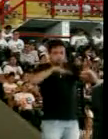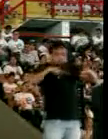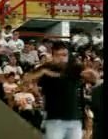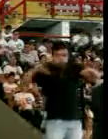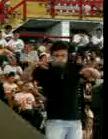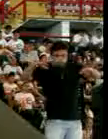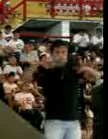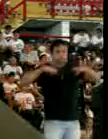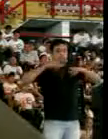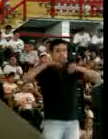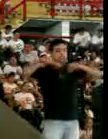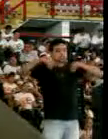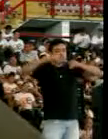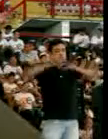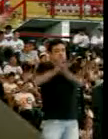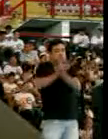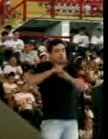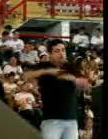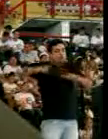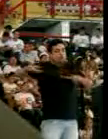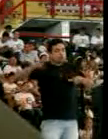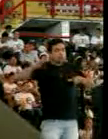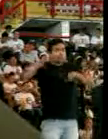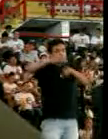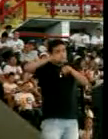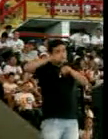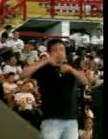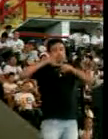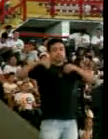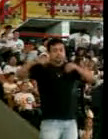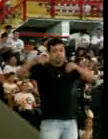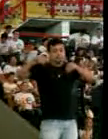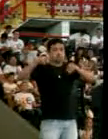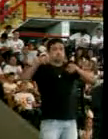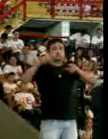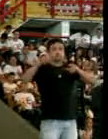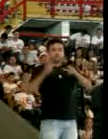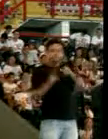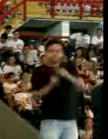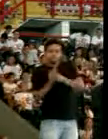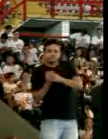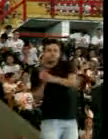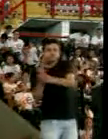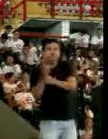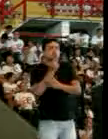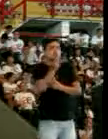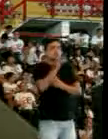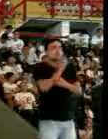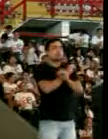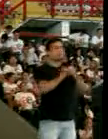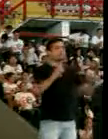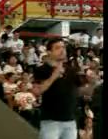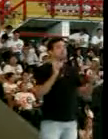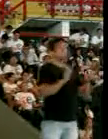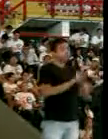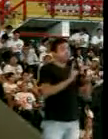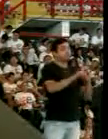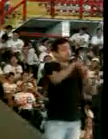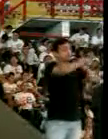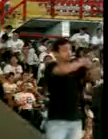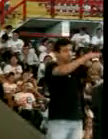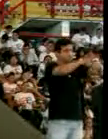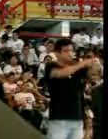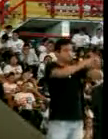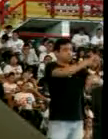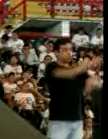viraram verdadeiros desertos. É pedra e areia. Não nasce nada. No Vale do Jaguaribe,